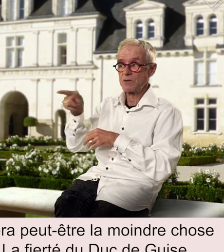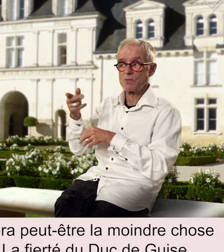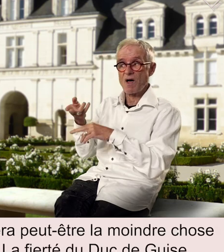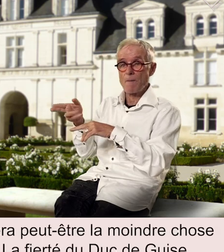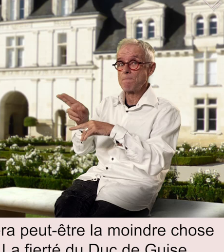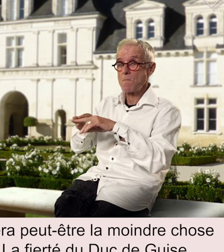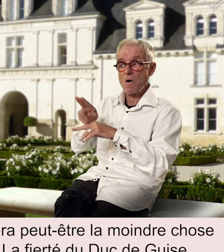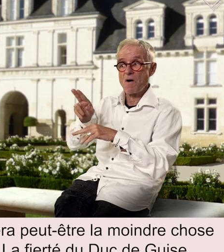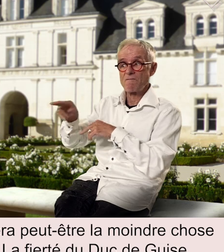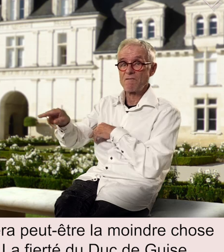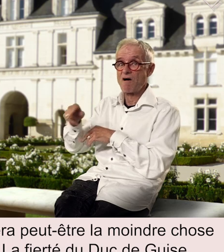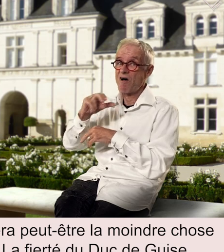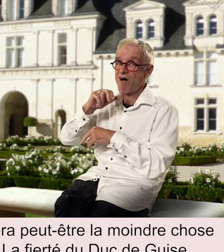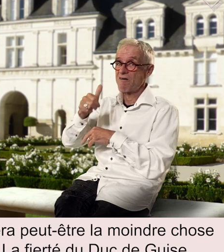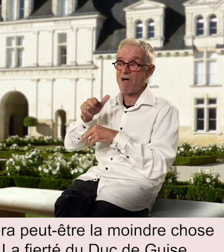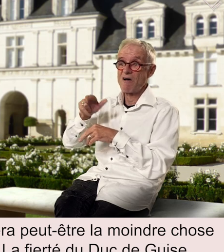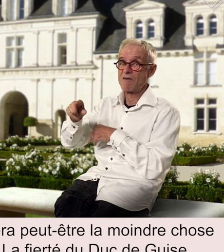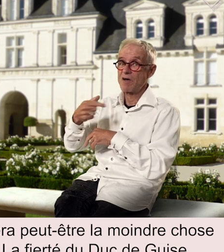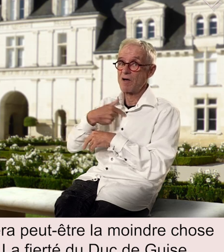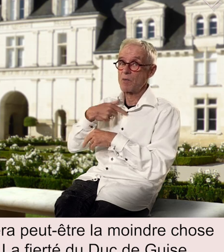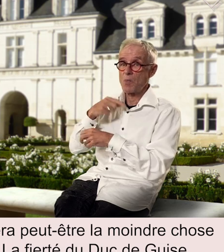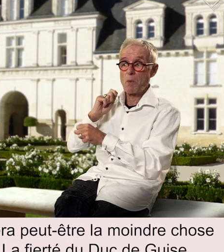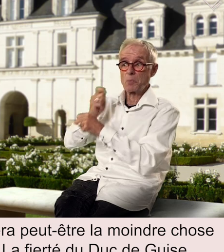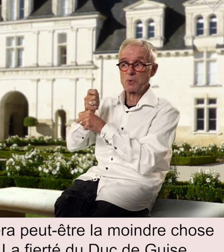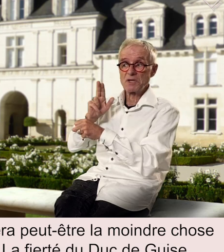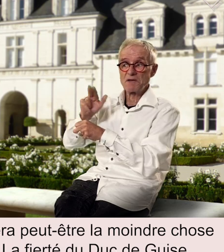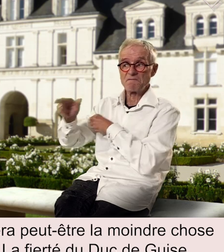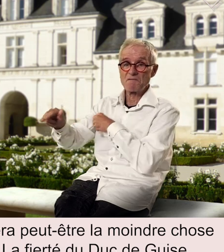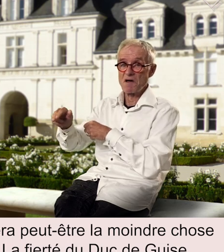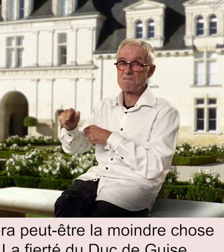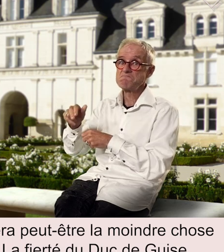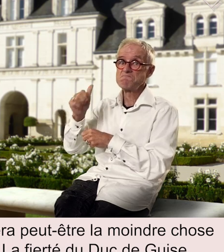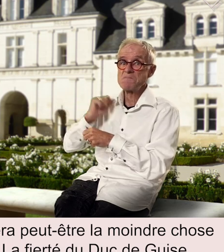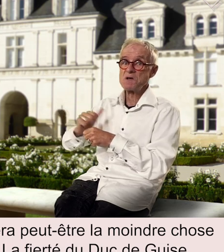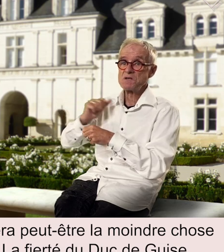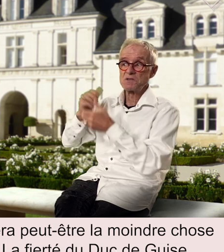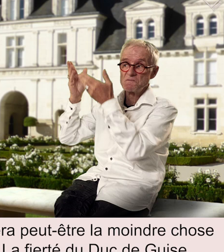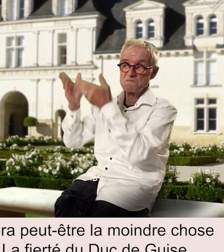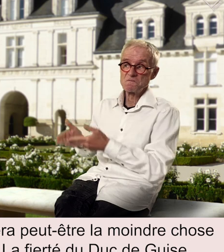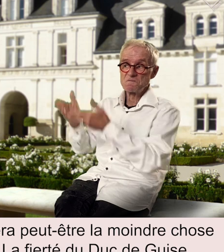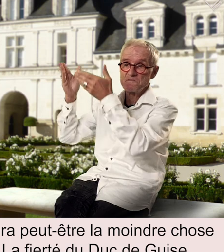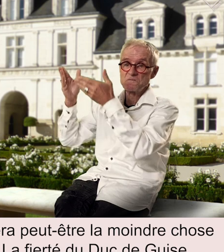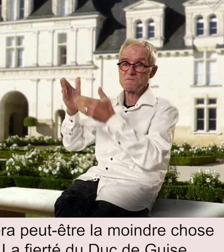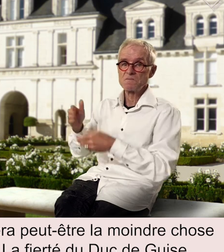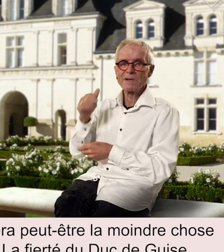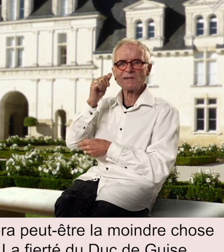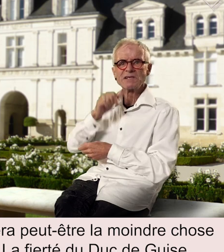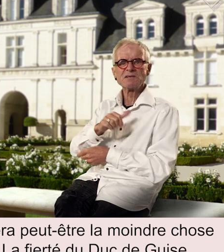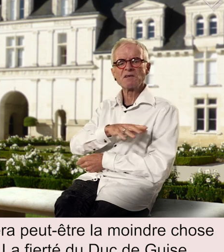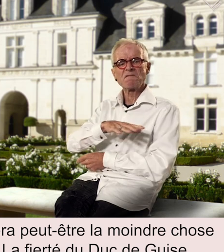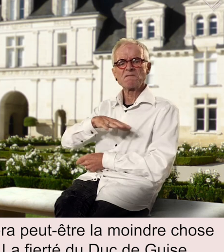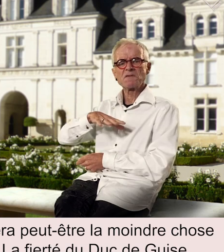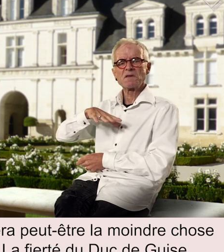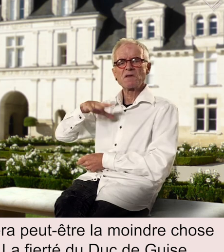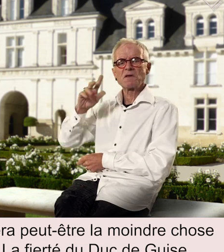sera peut-être la moindre chose dont je punirai quelque jour votre témérité. » La fierté du duc de Guise n'était